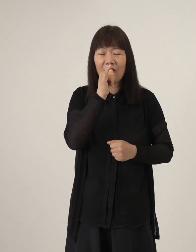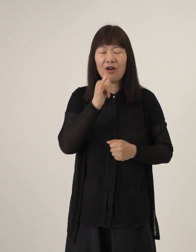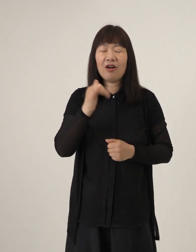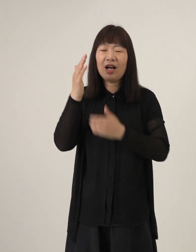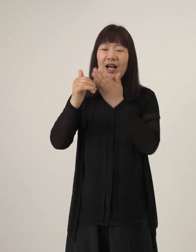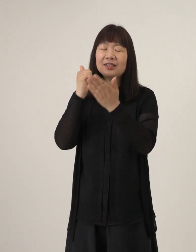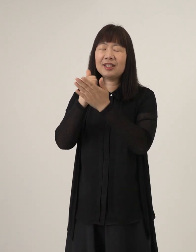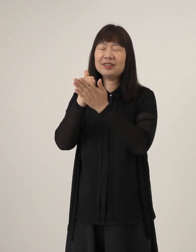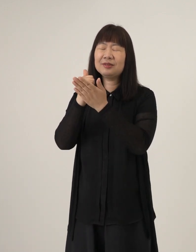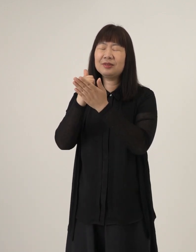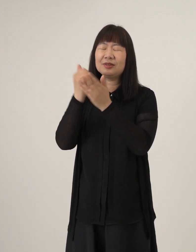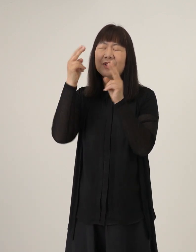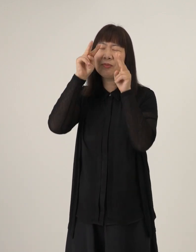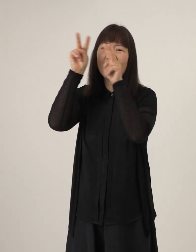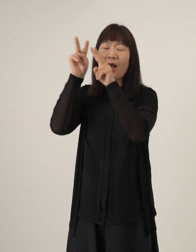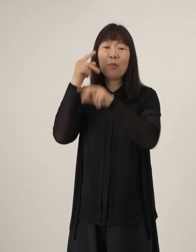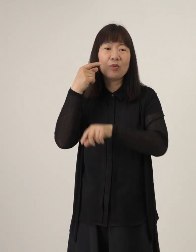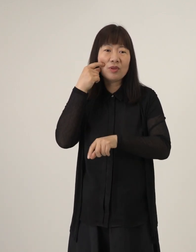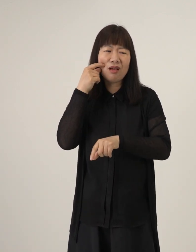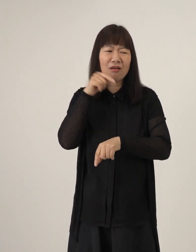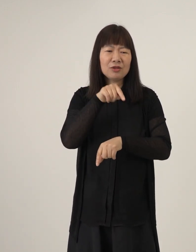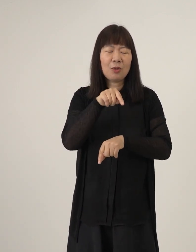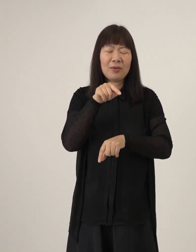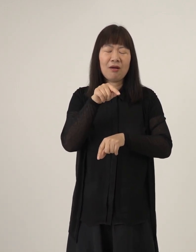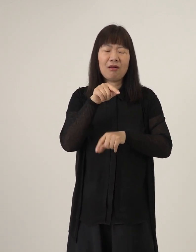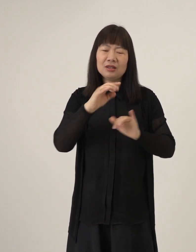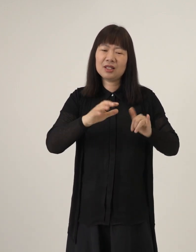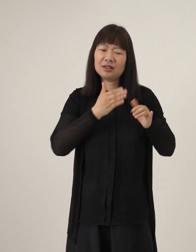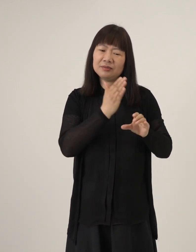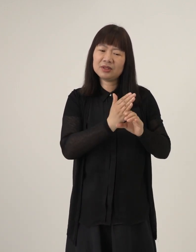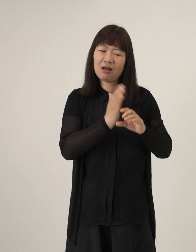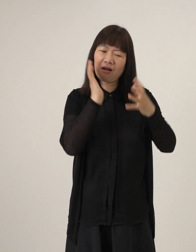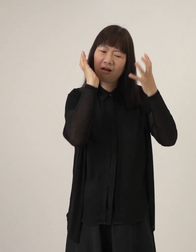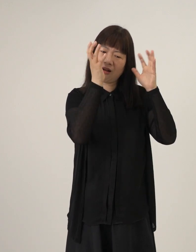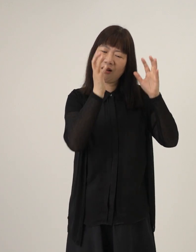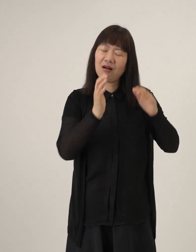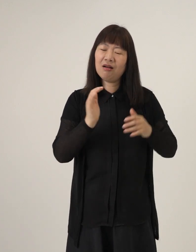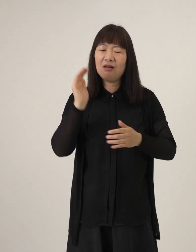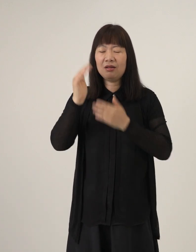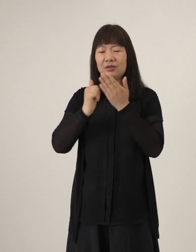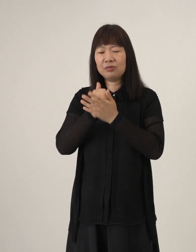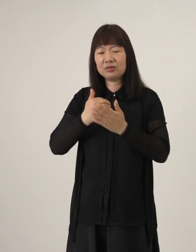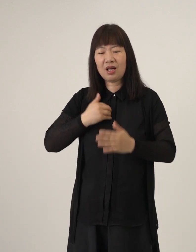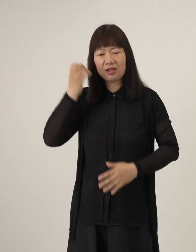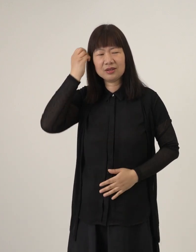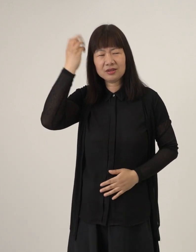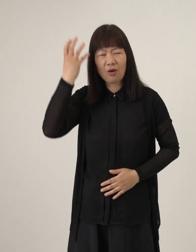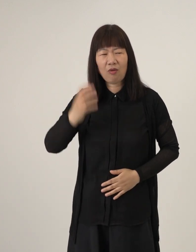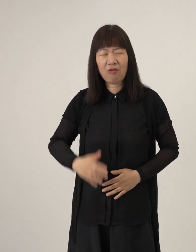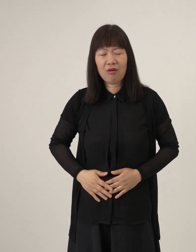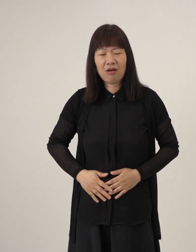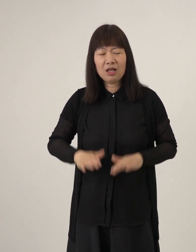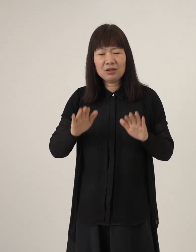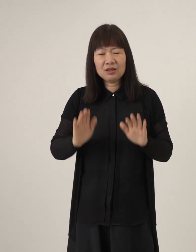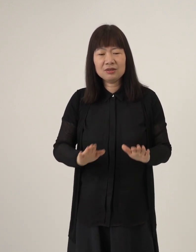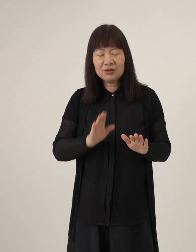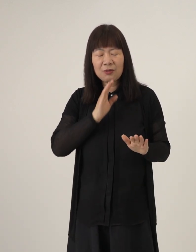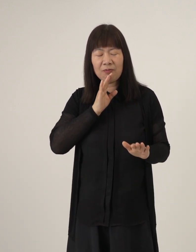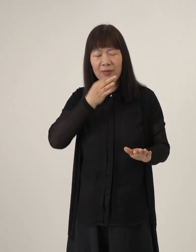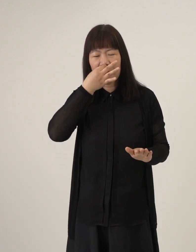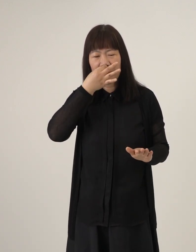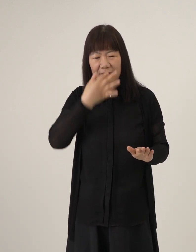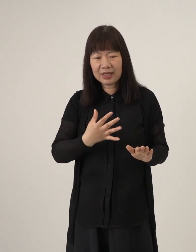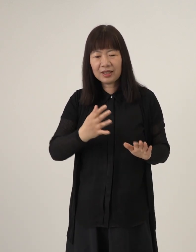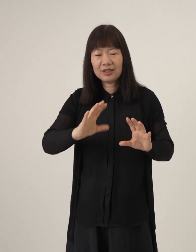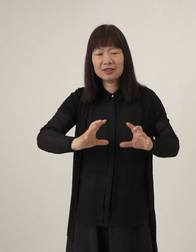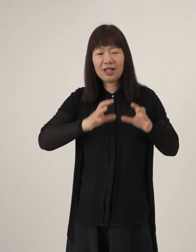잠깐 떼면 이게 헷갈리게 됩니다. 하나님은 나를 잊은 건가? 도대체 세계의 이 격동과